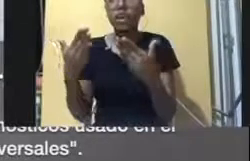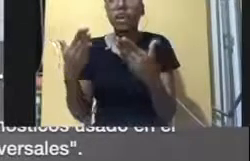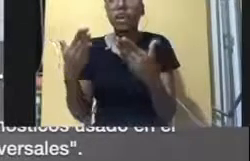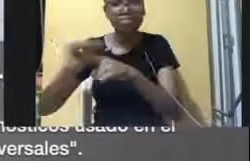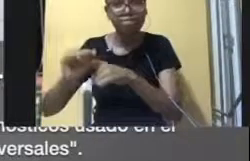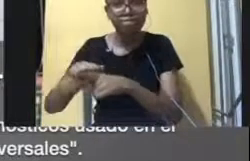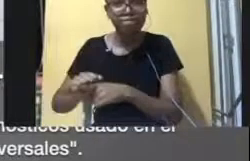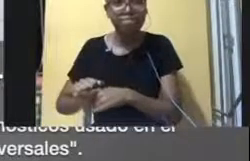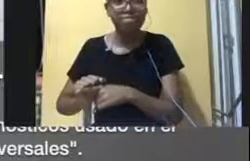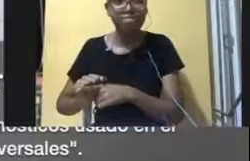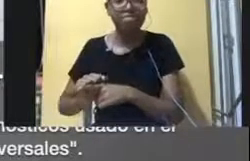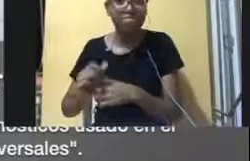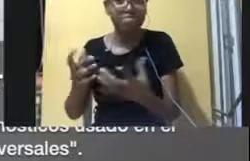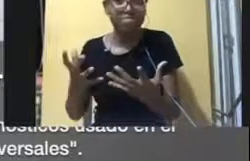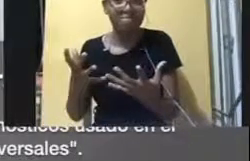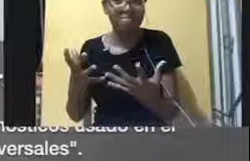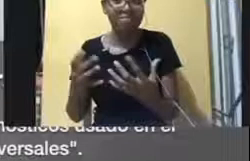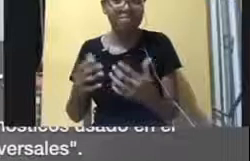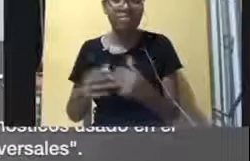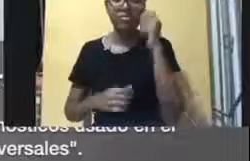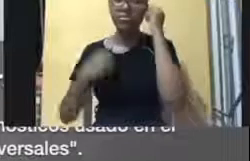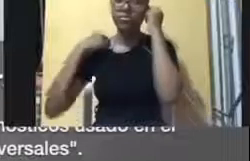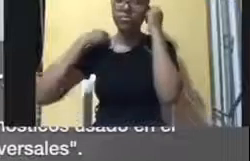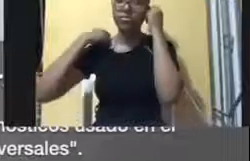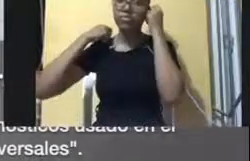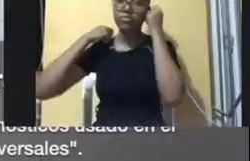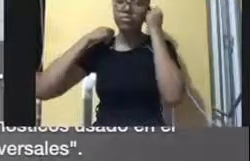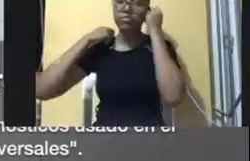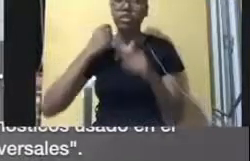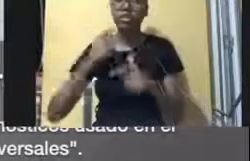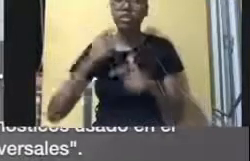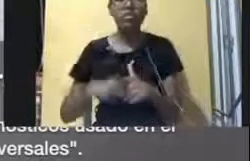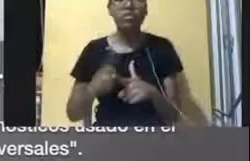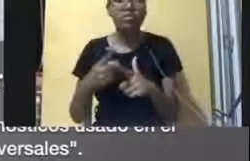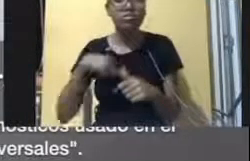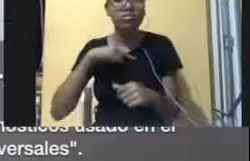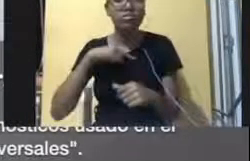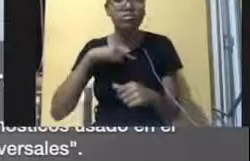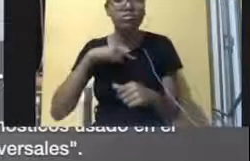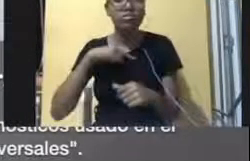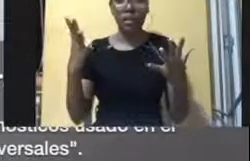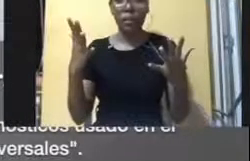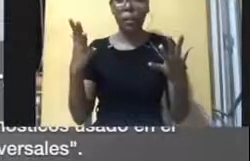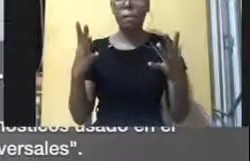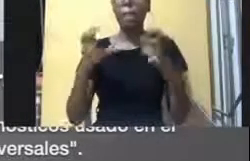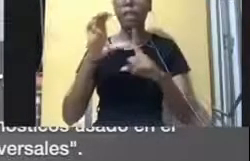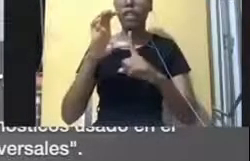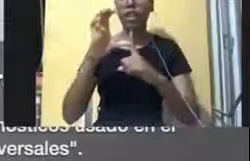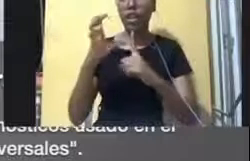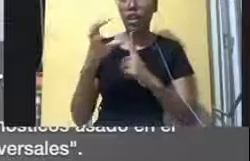humana. Entonces, sabemos que la cultura es una influencia grande